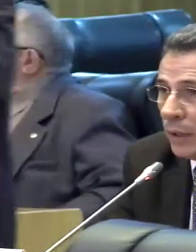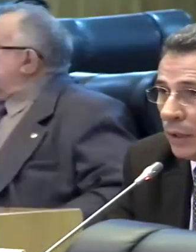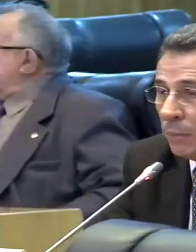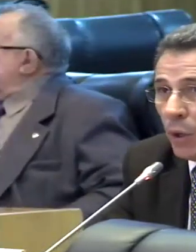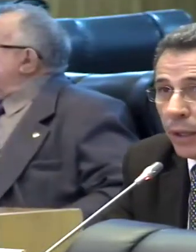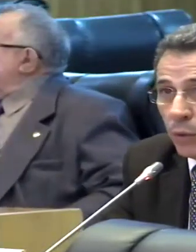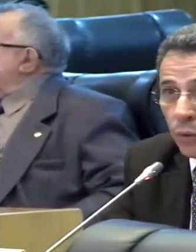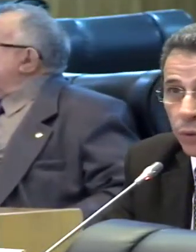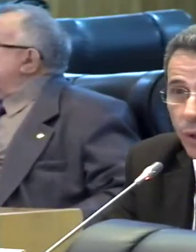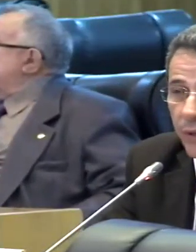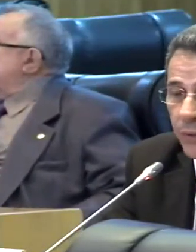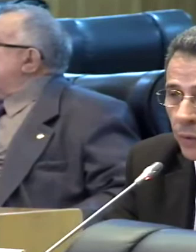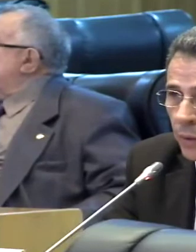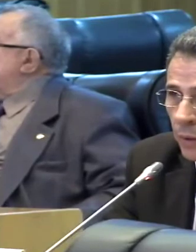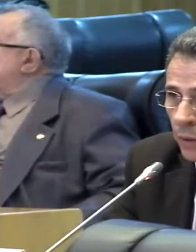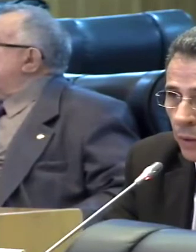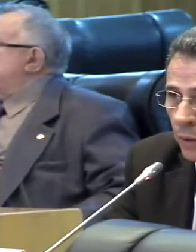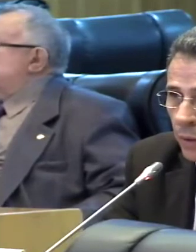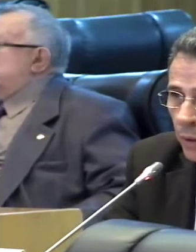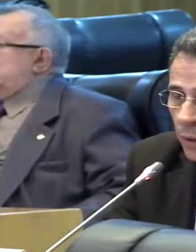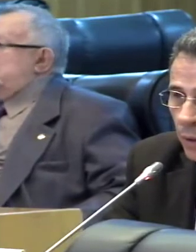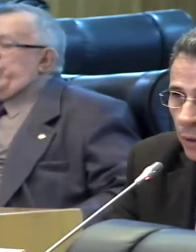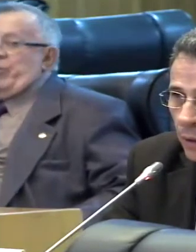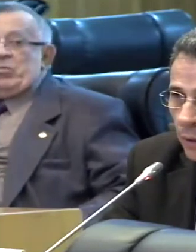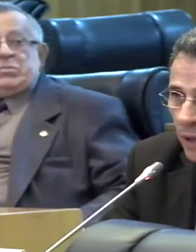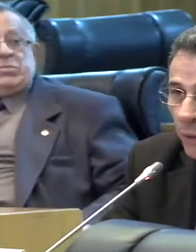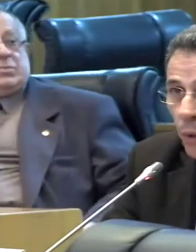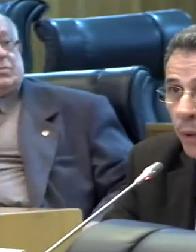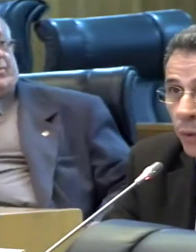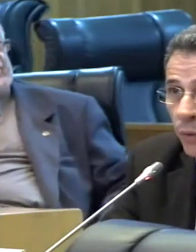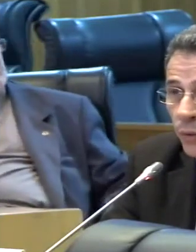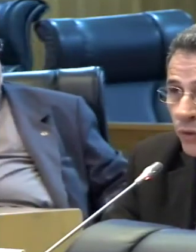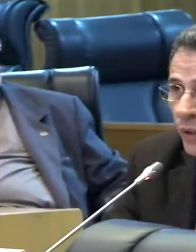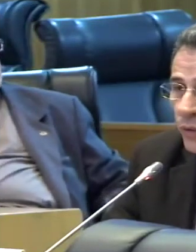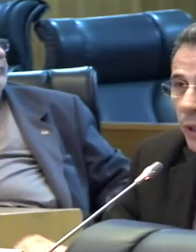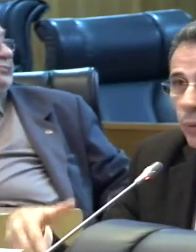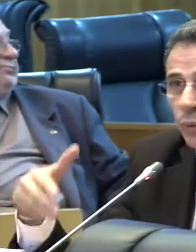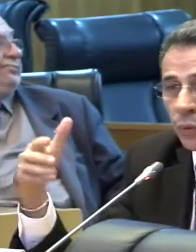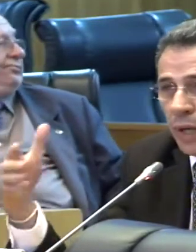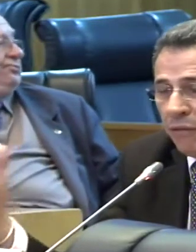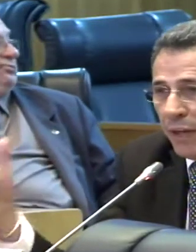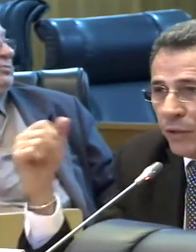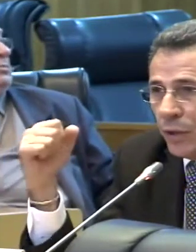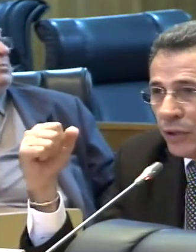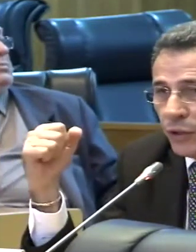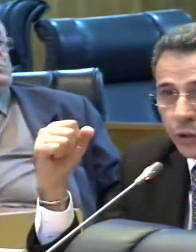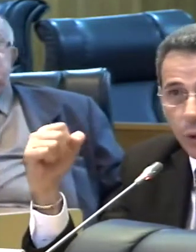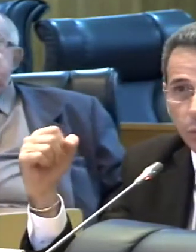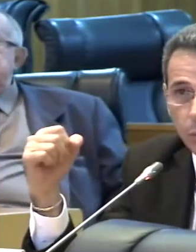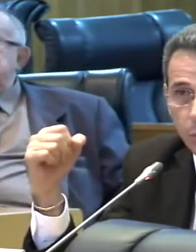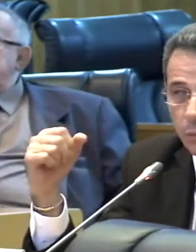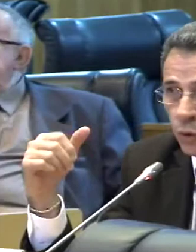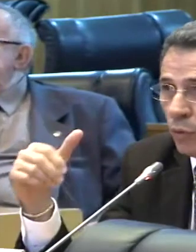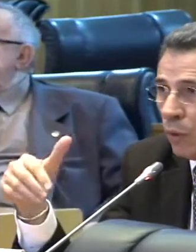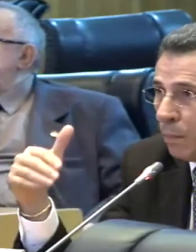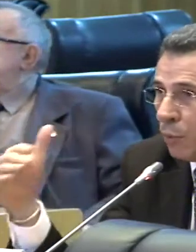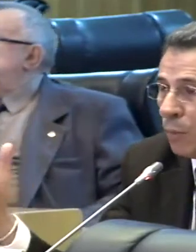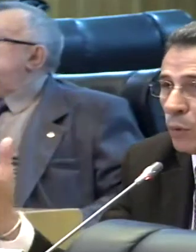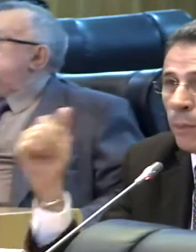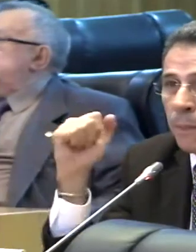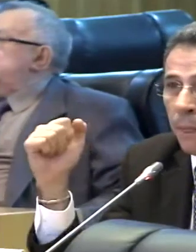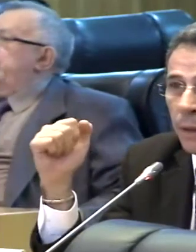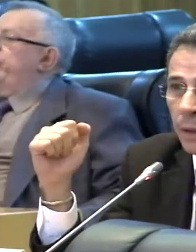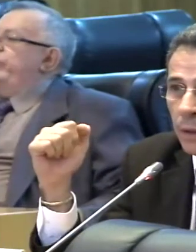de que, embora todos nós que eventualmente estejamos à frente da gestão de um